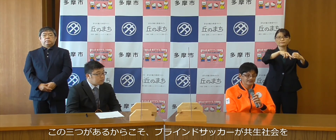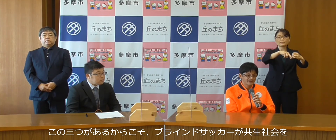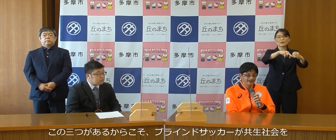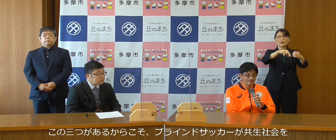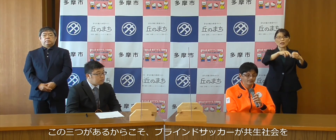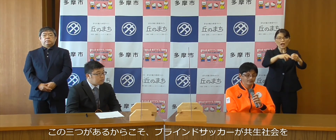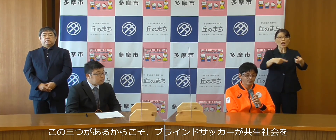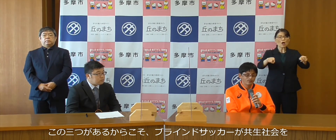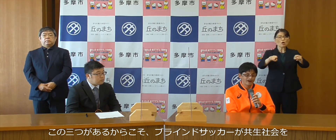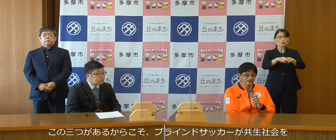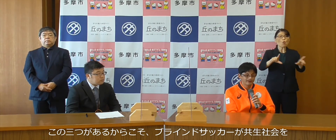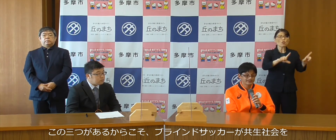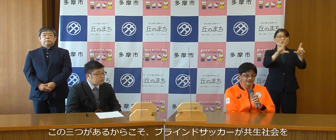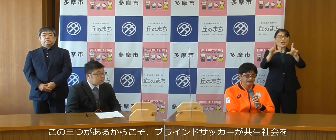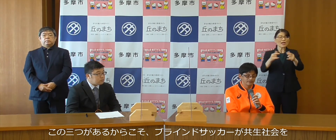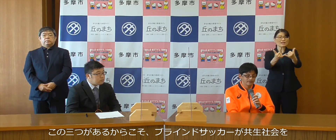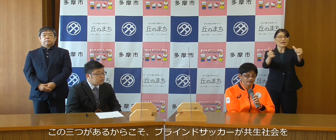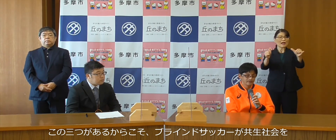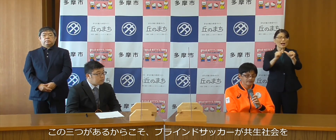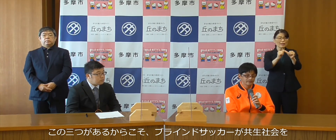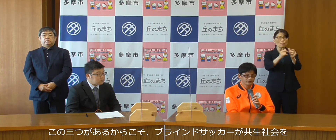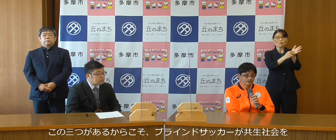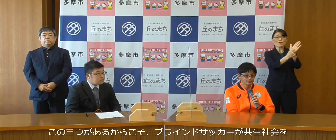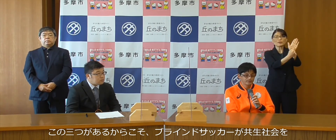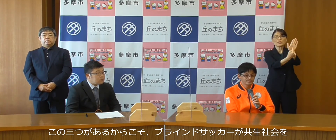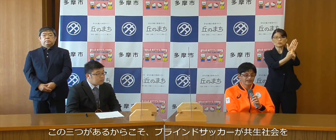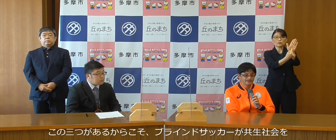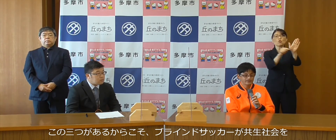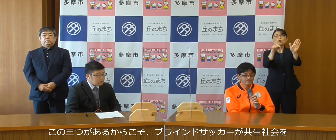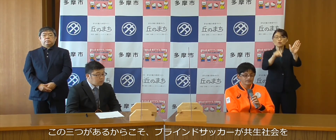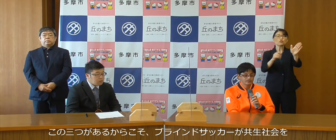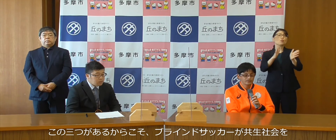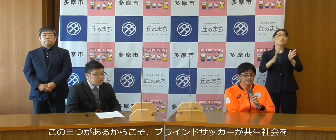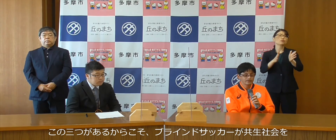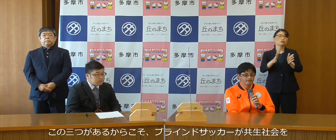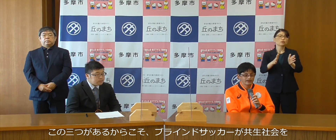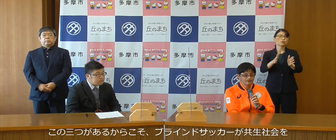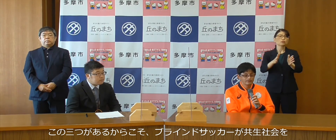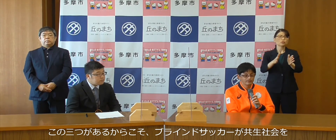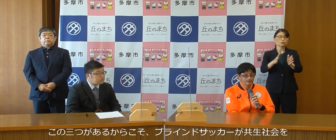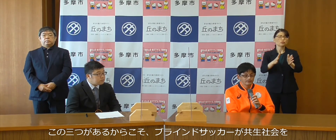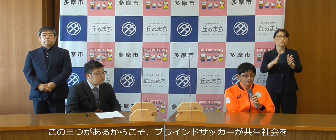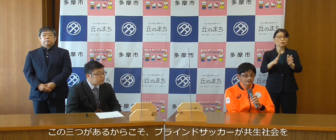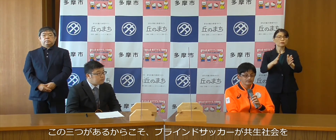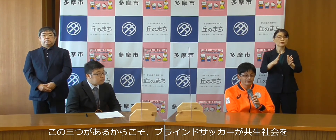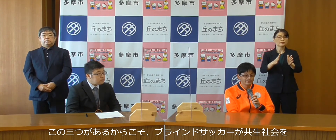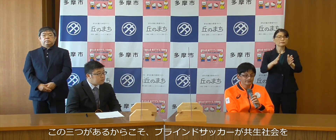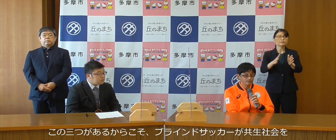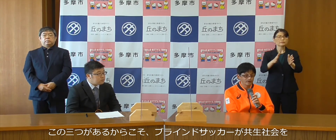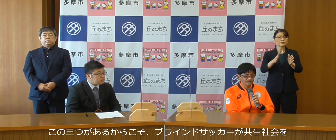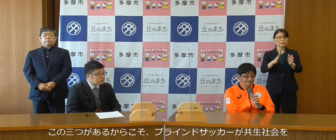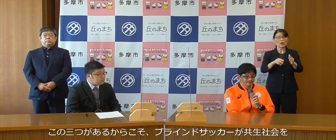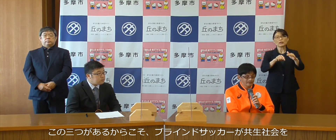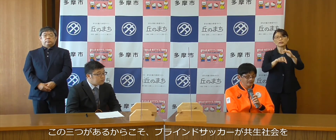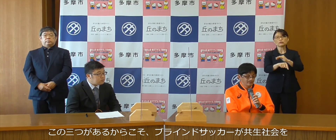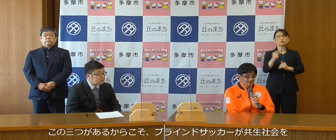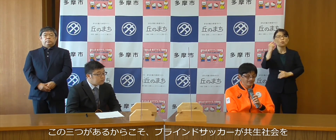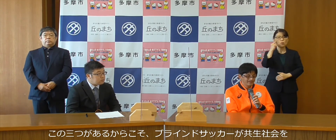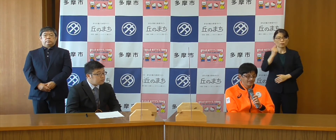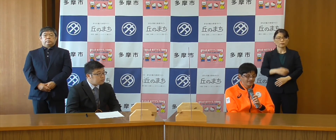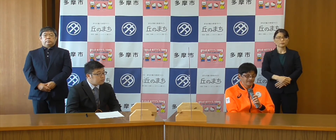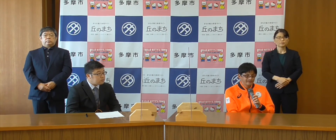共生社会を表している、そういうスポーツだと言われるゆえんだと思います。